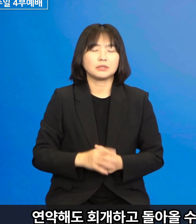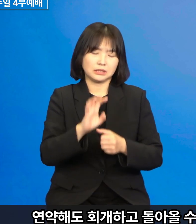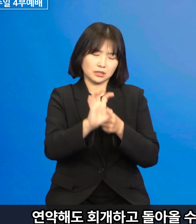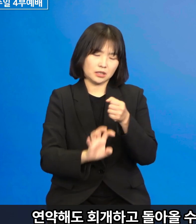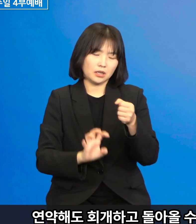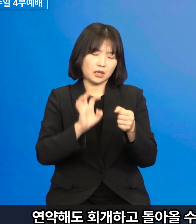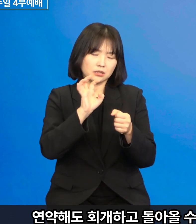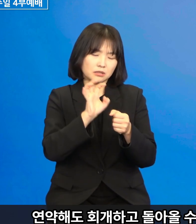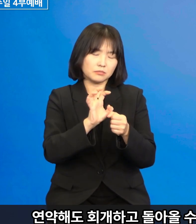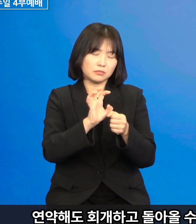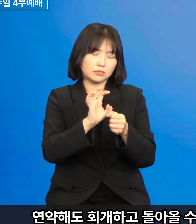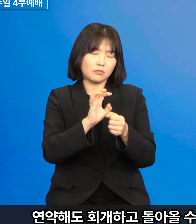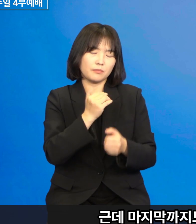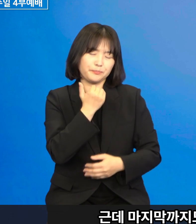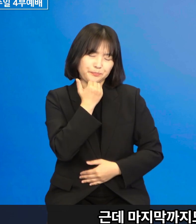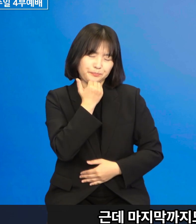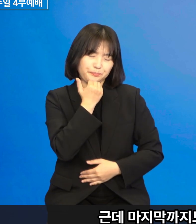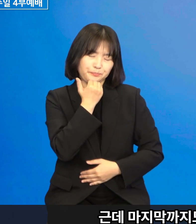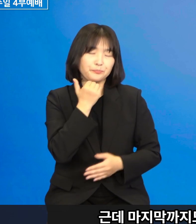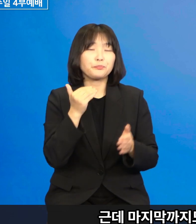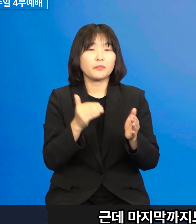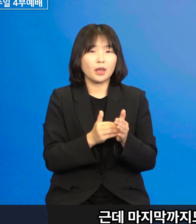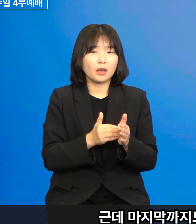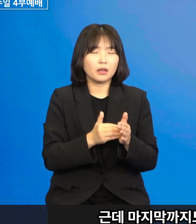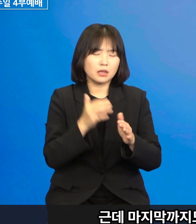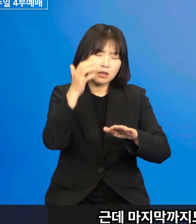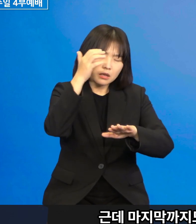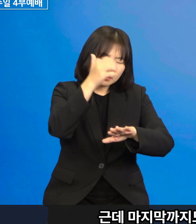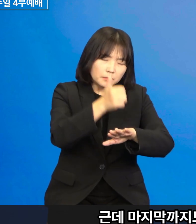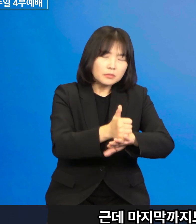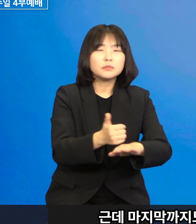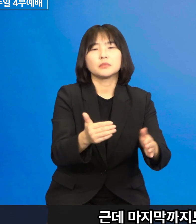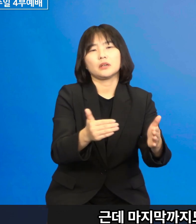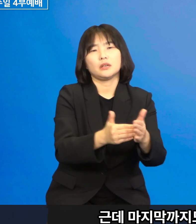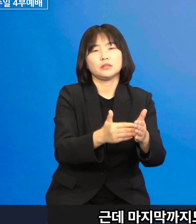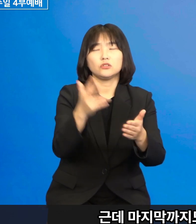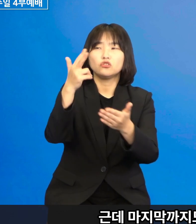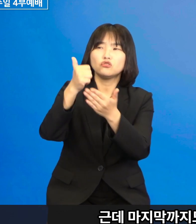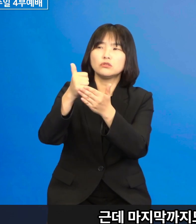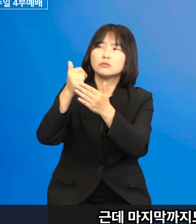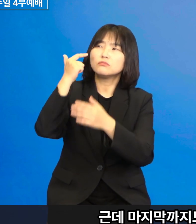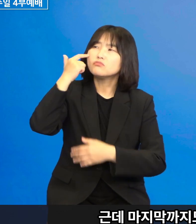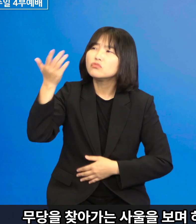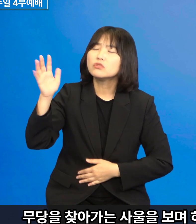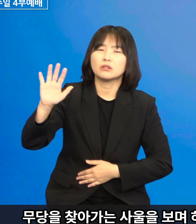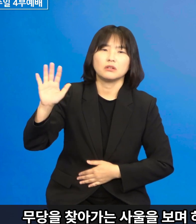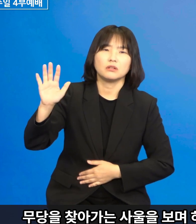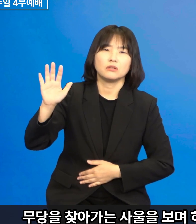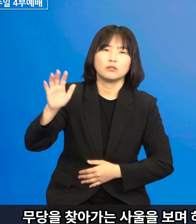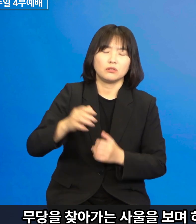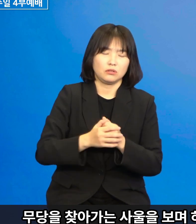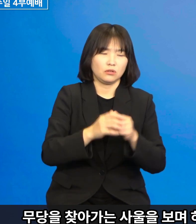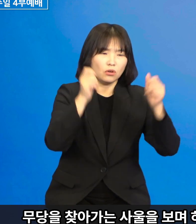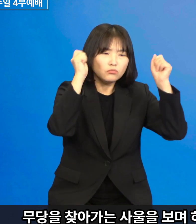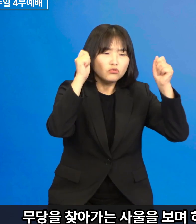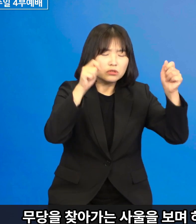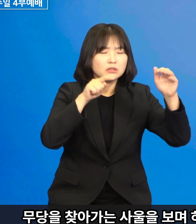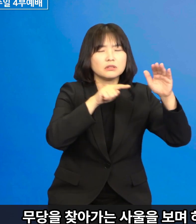40년이나 기다려주셨어요. 근데 마지막까지도 주님께 나가지 않고 무당을